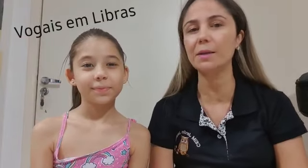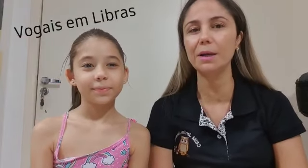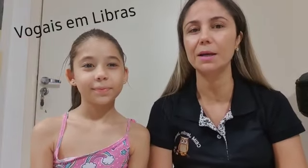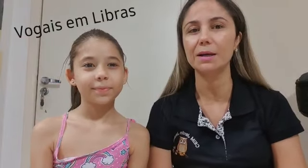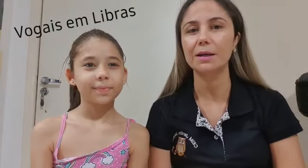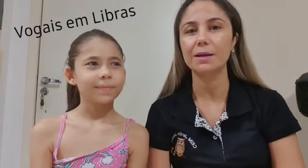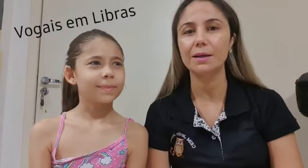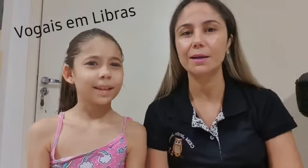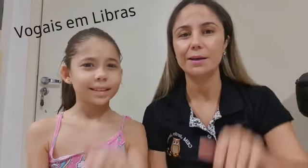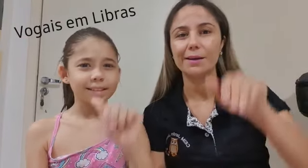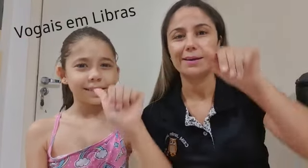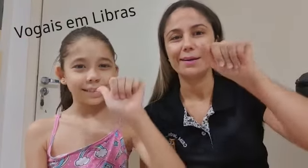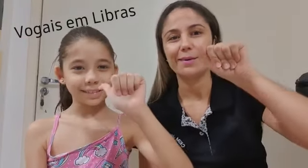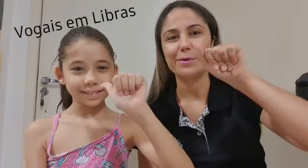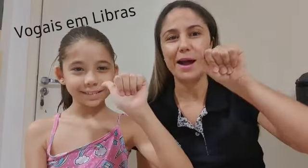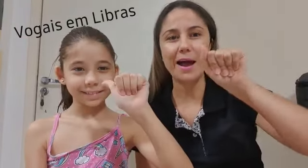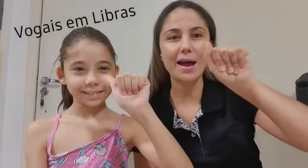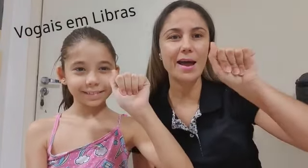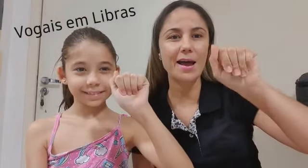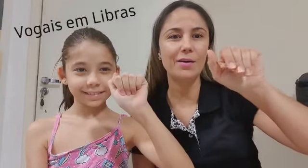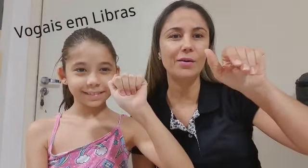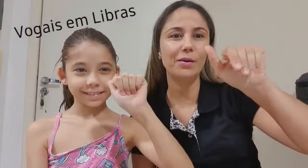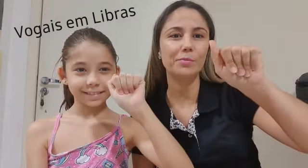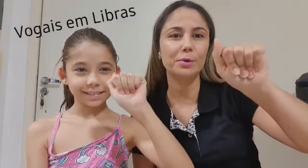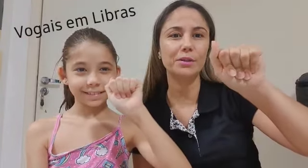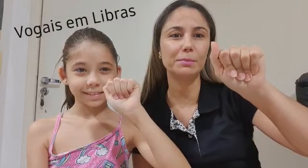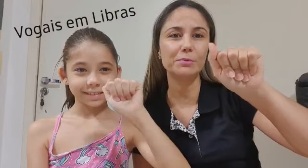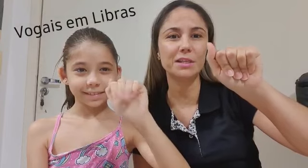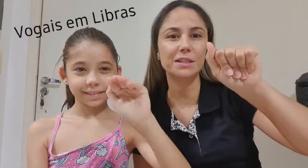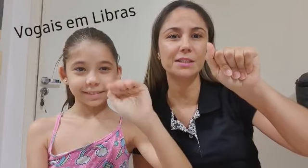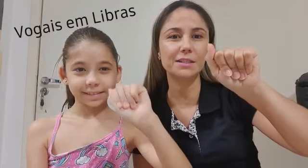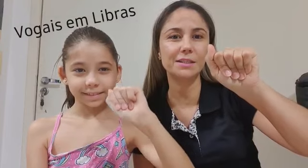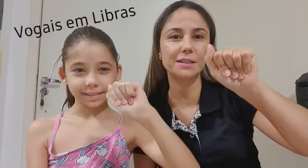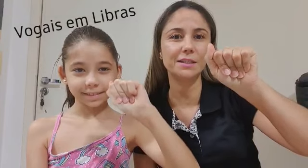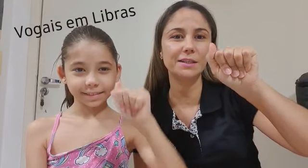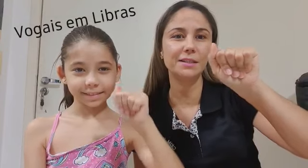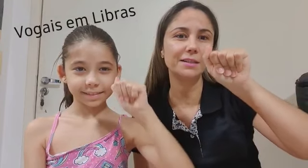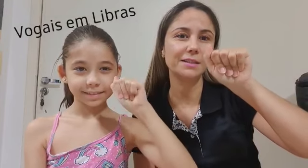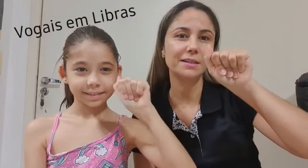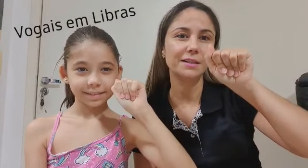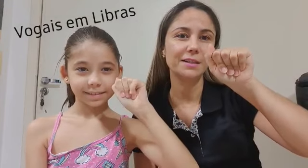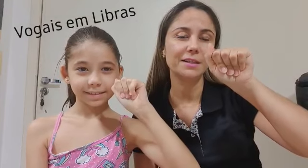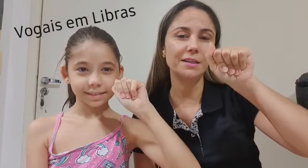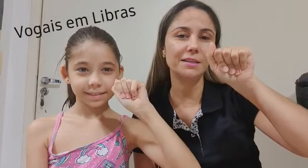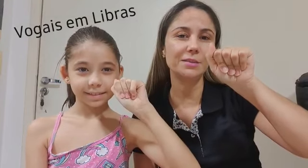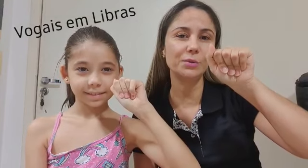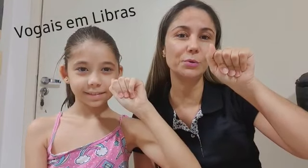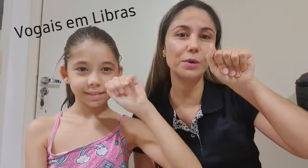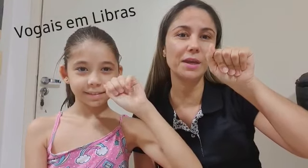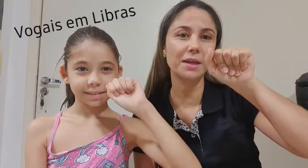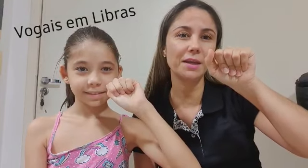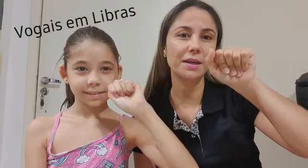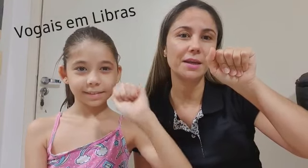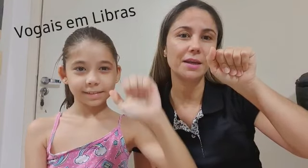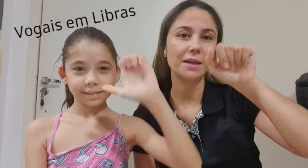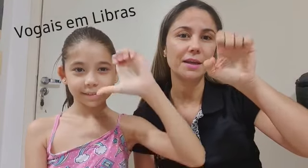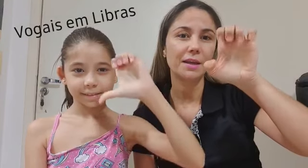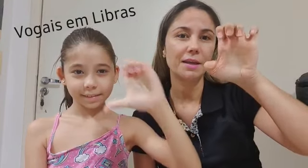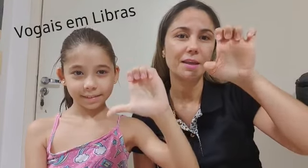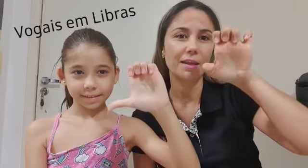lembra? Sim. A, ó. Bota a mãozinha assim. Isso. E o E?